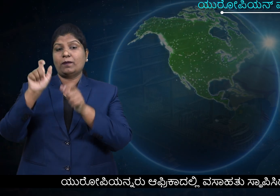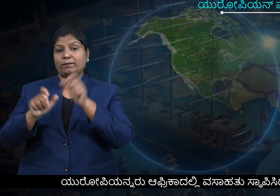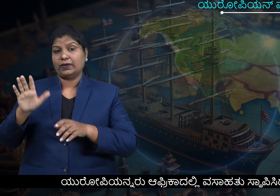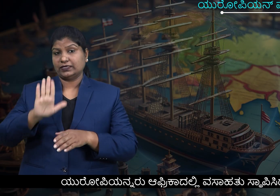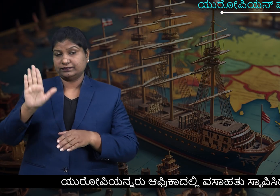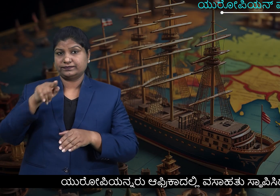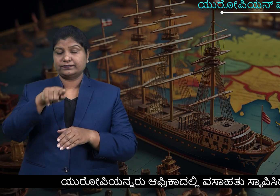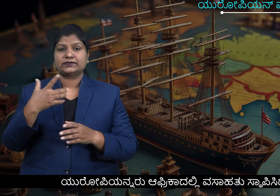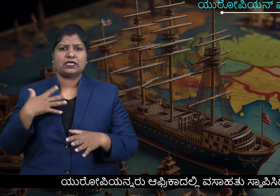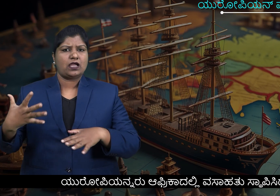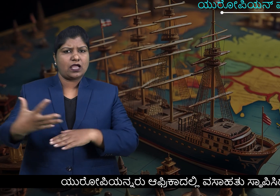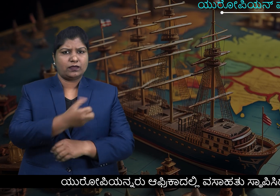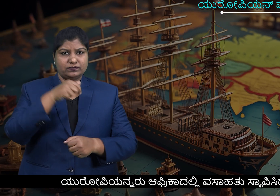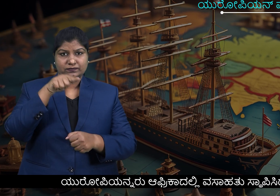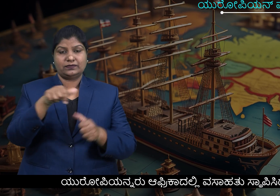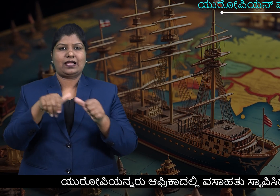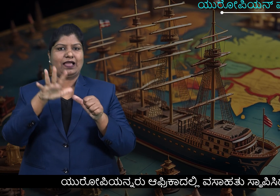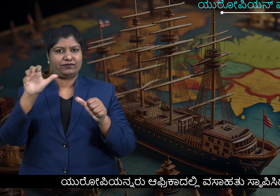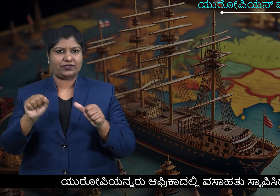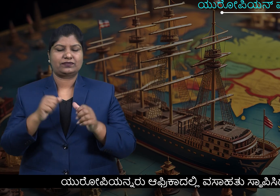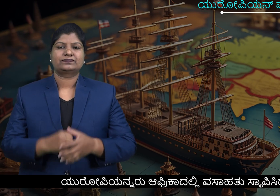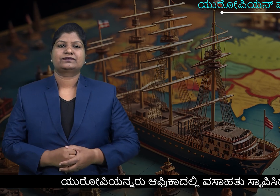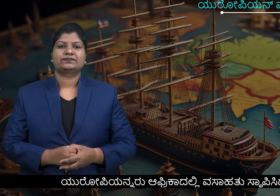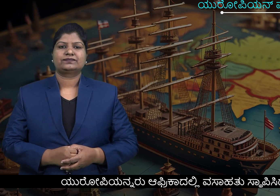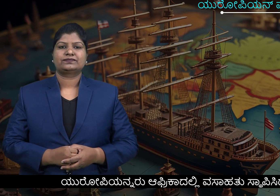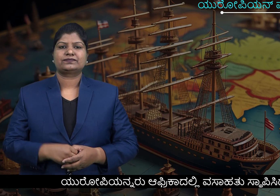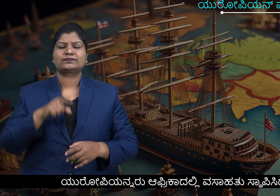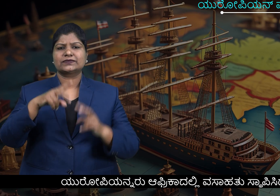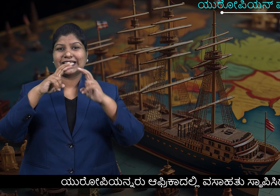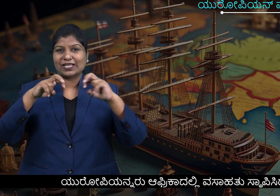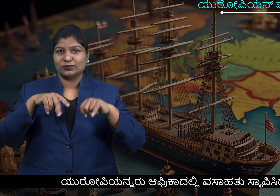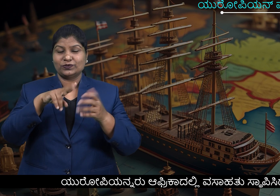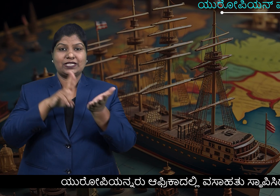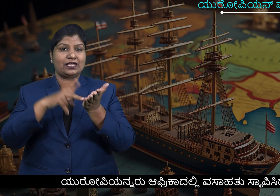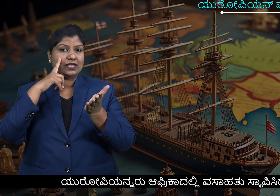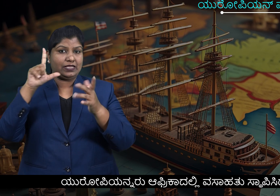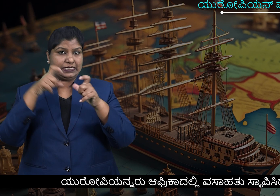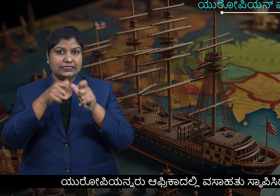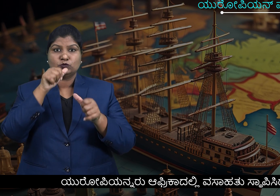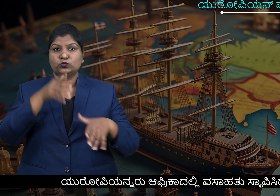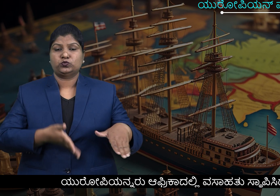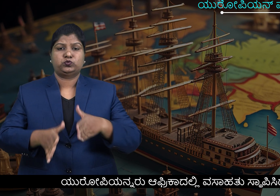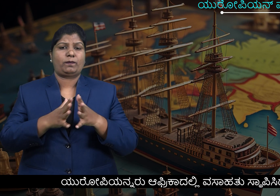ಯುರೋಪಿಯನ್ನರು ಆಫ್ರಿಕಾದಲ್ಲಿ ವಸಾಹತು ಸ್ಥಾಪಿಸಿದರು. ನೈಲ್,